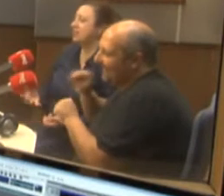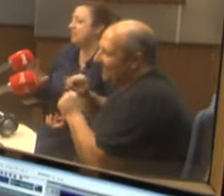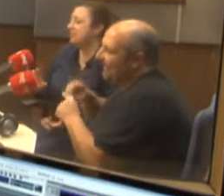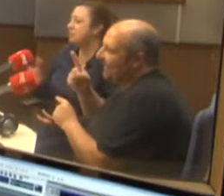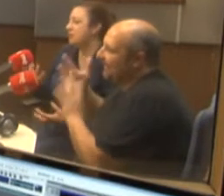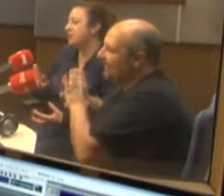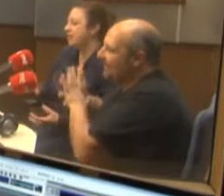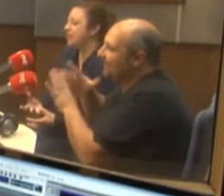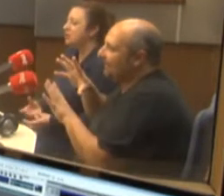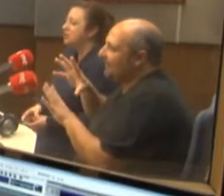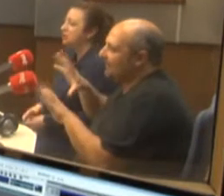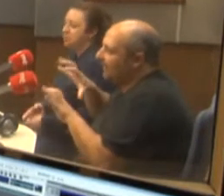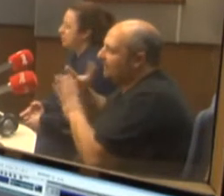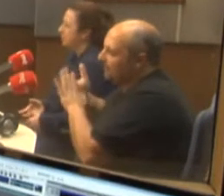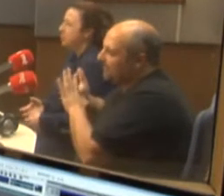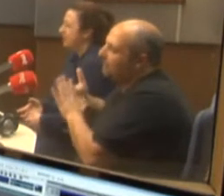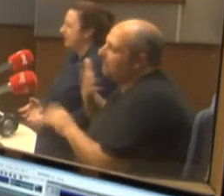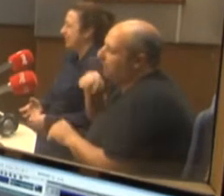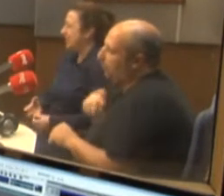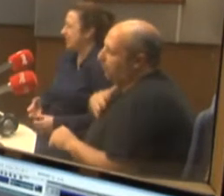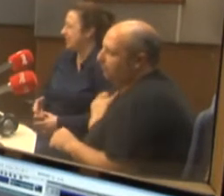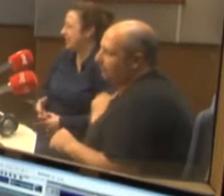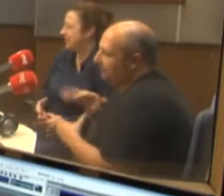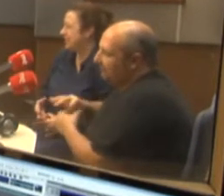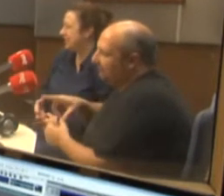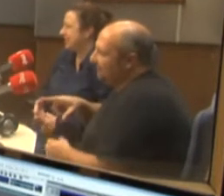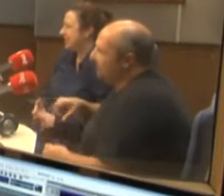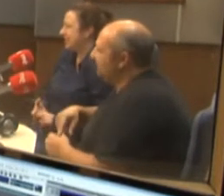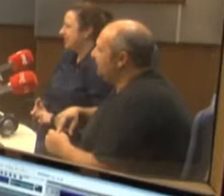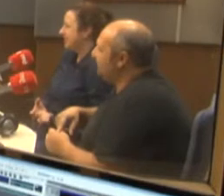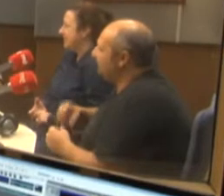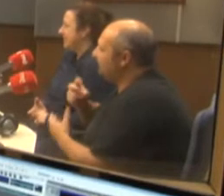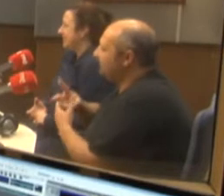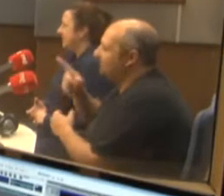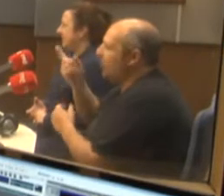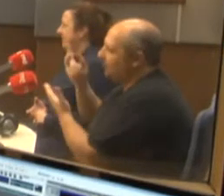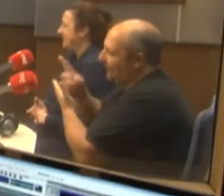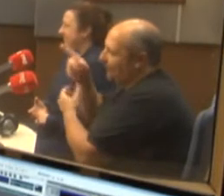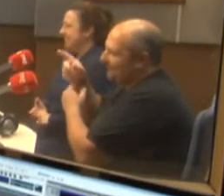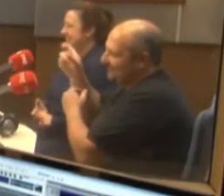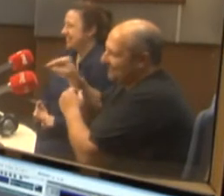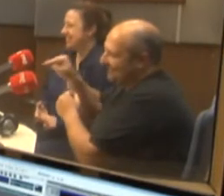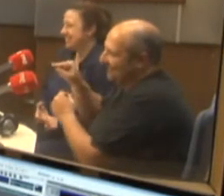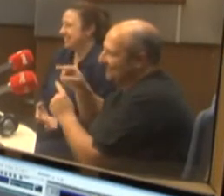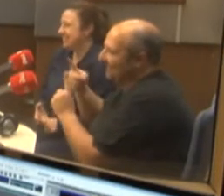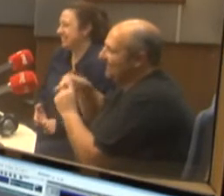las manos poder manejar los signos, pero estoy muy encantada. Volvemos con Adán. Me imagino que el hecho de